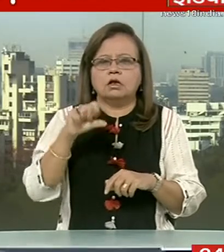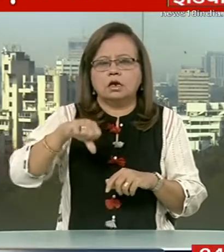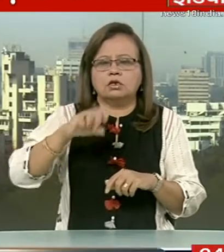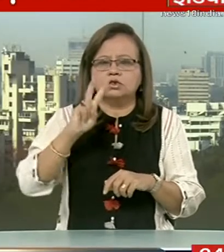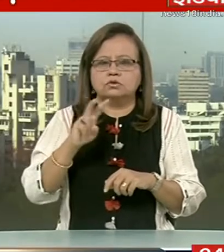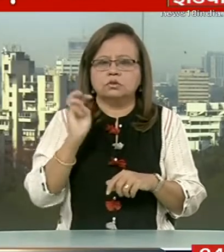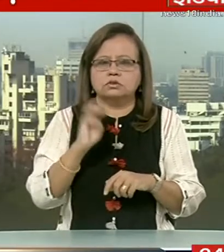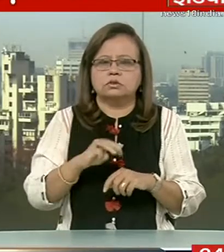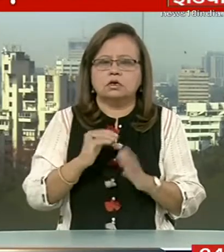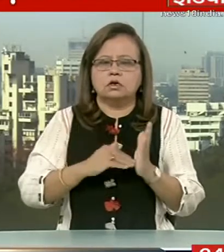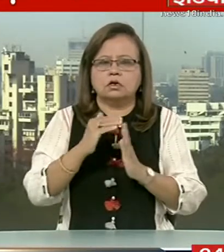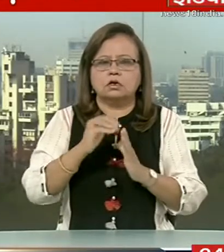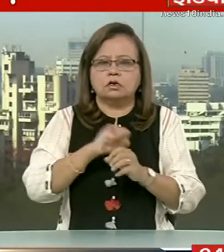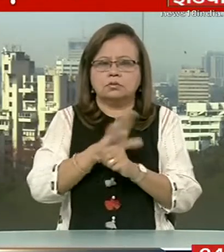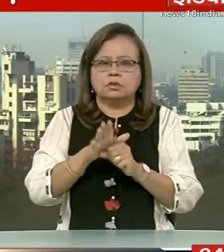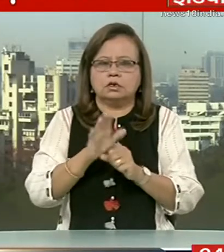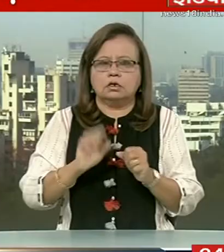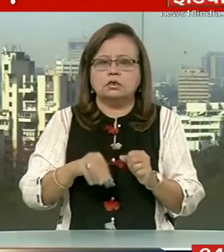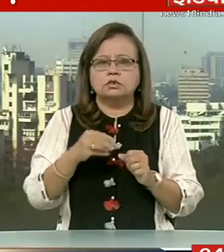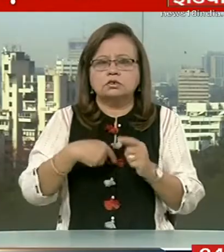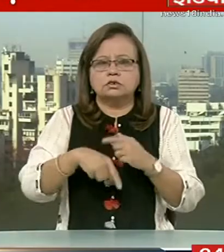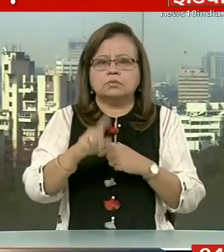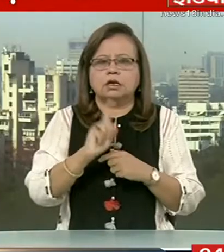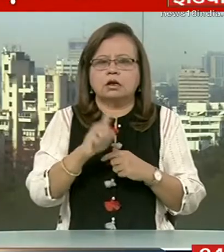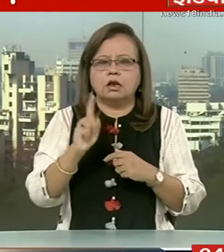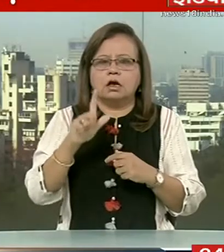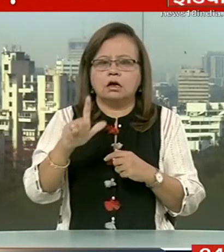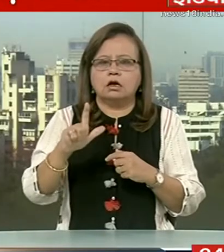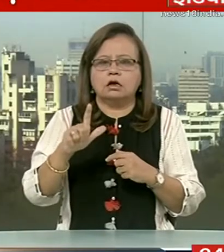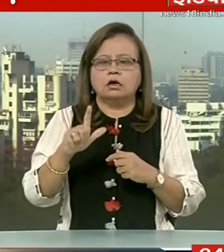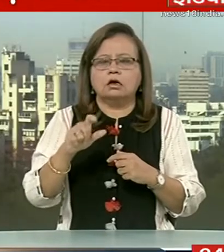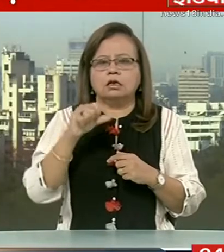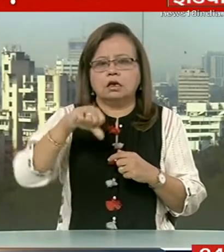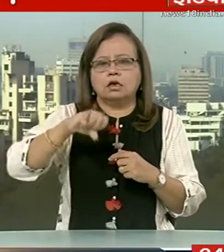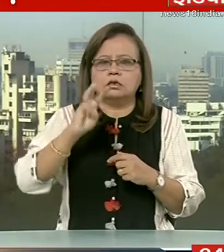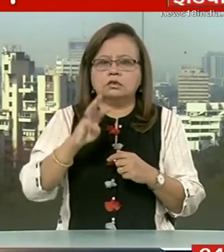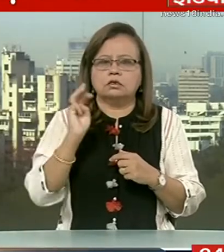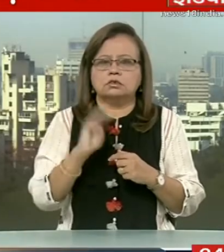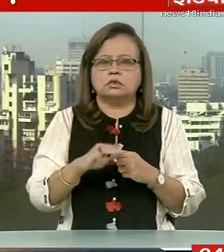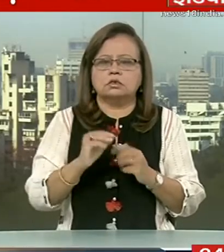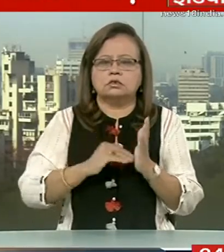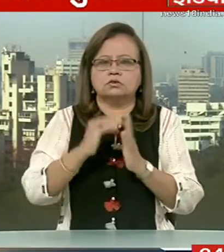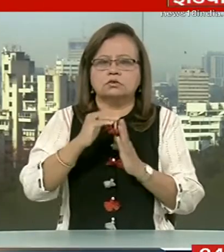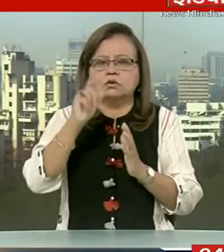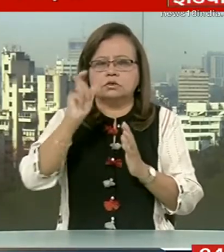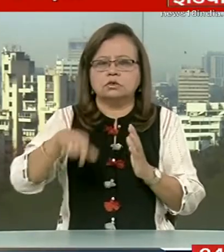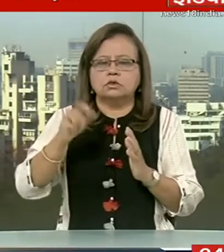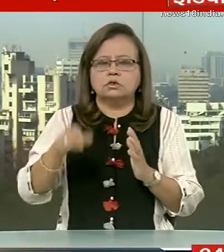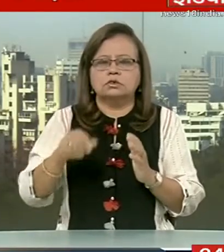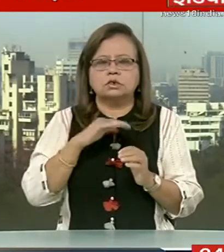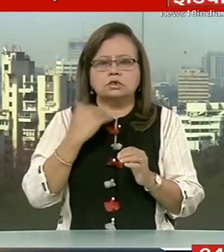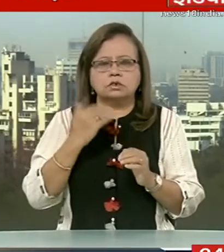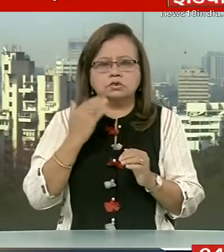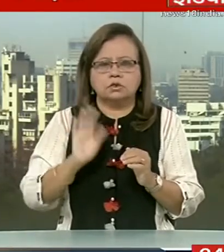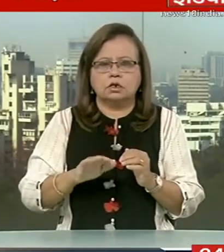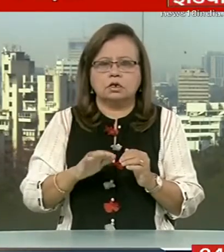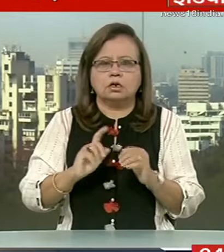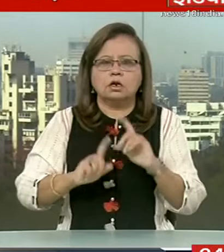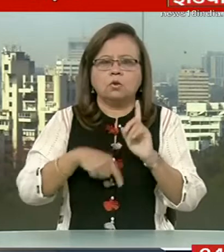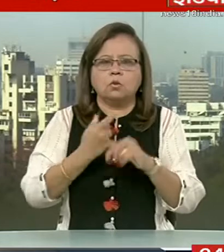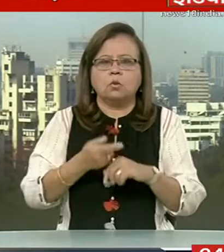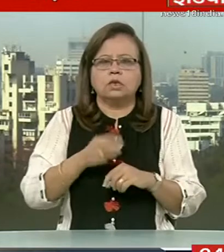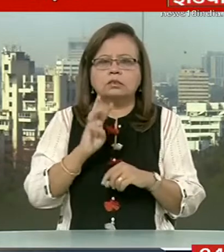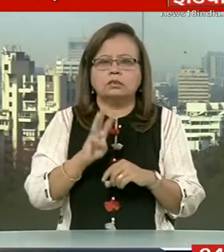लाख 95 हजार से अधिक करुणा संघ की 11 लाख 93 हजार से लोगों की जाने जा